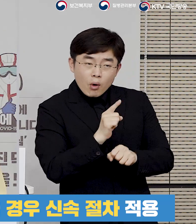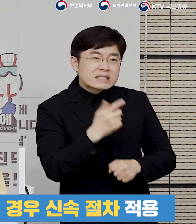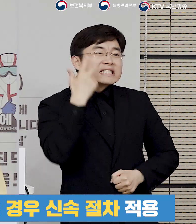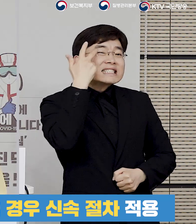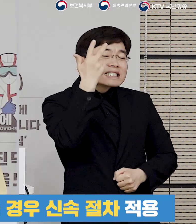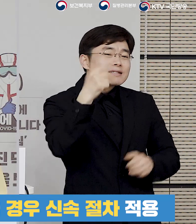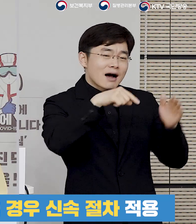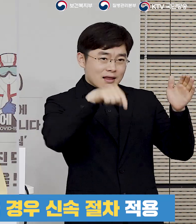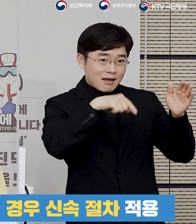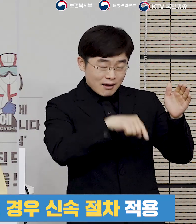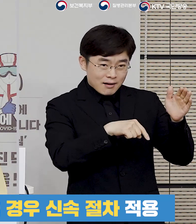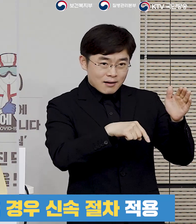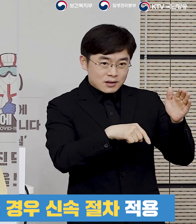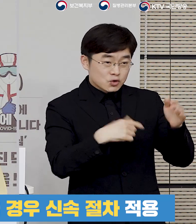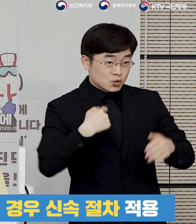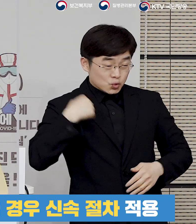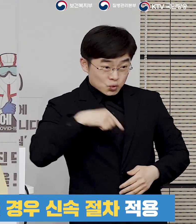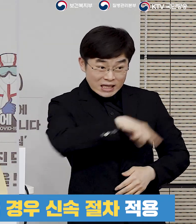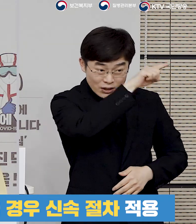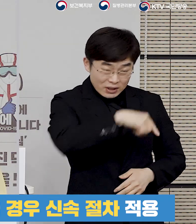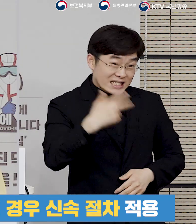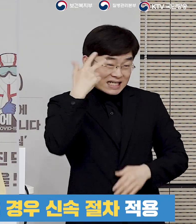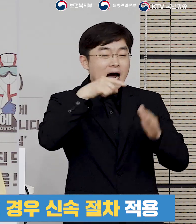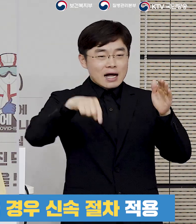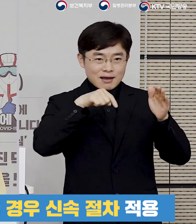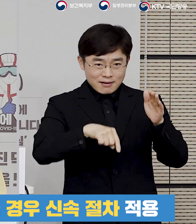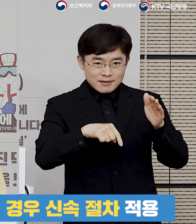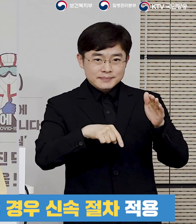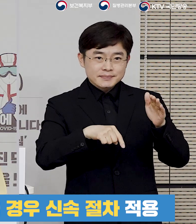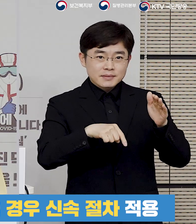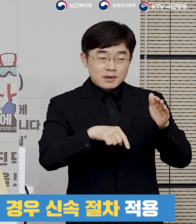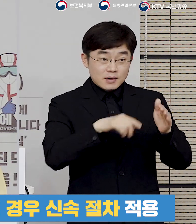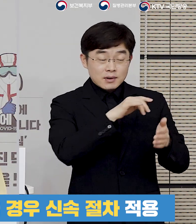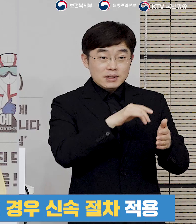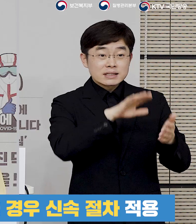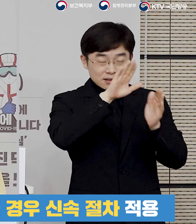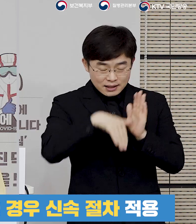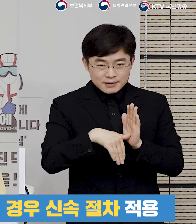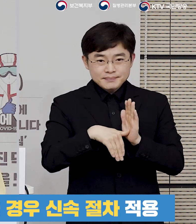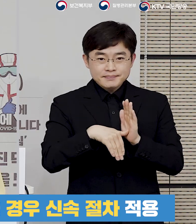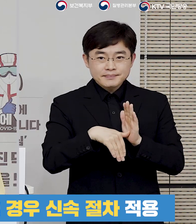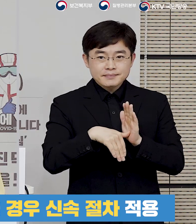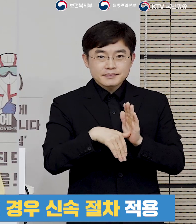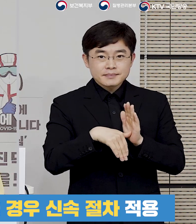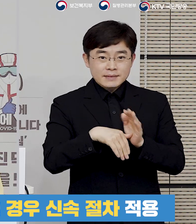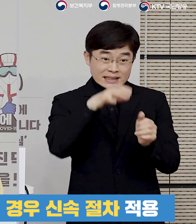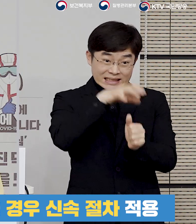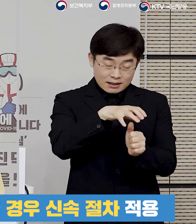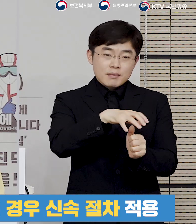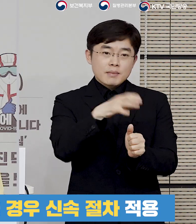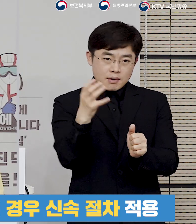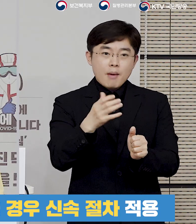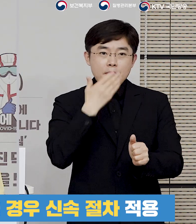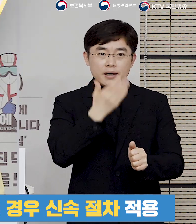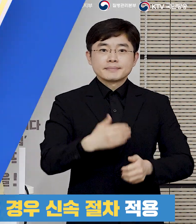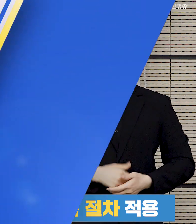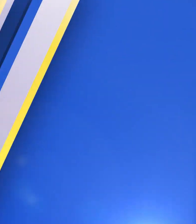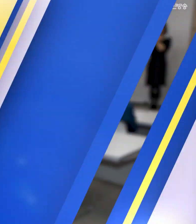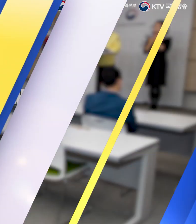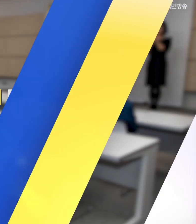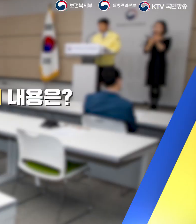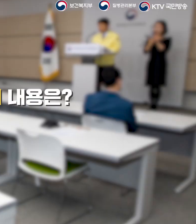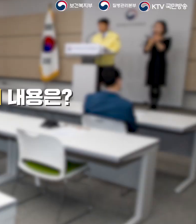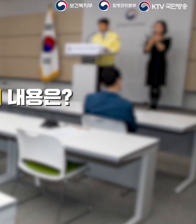7일 이내 중국에 갔다 와서 7일 이내 귀국했을 때 그 신속 절차가 적용이 된다라는 말씀을